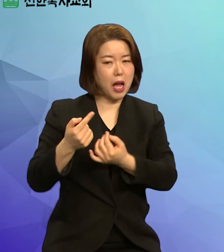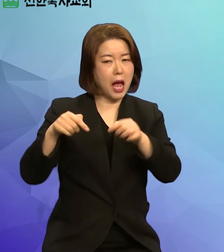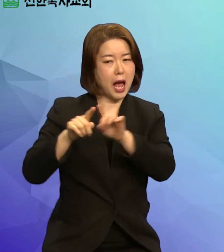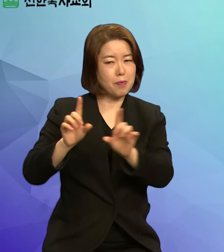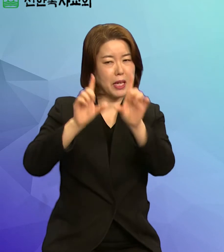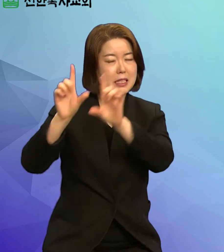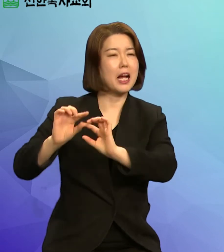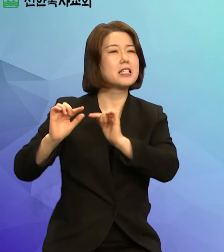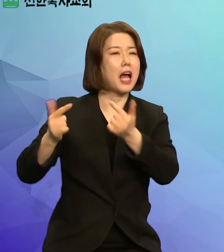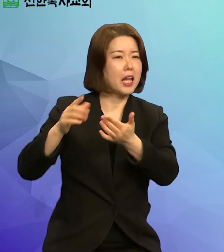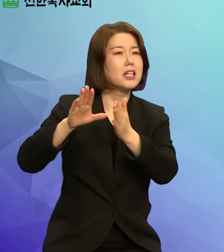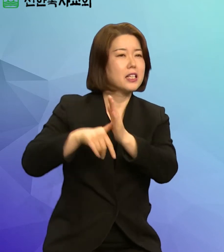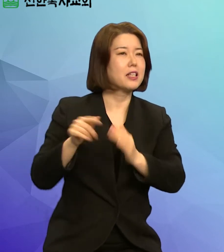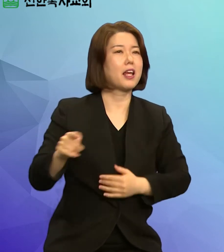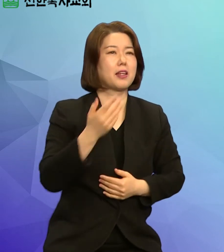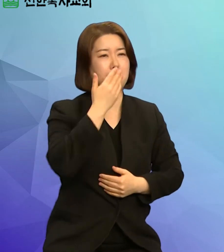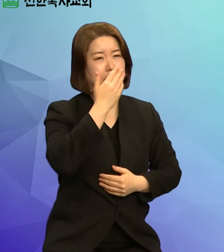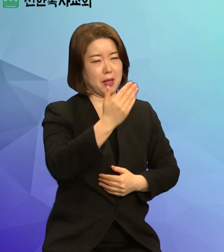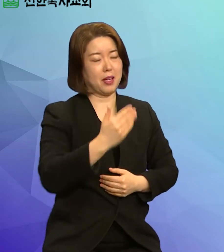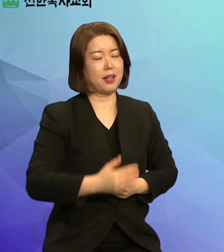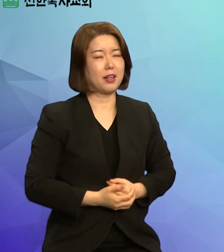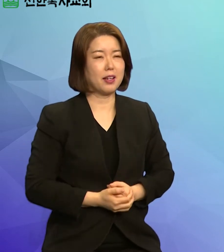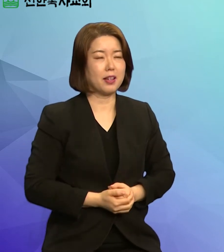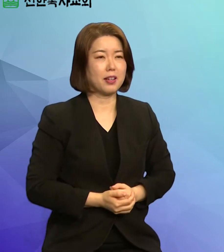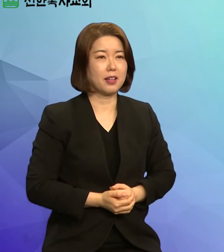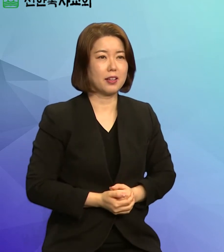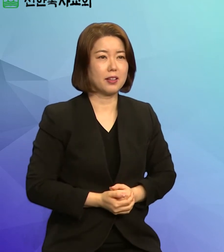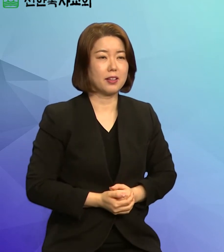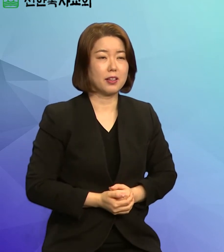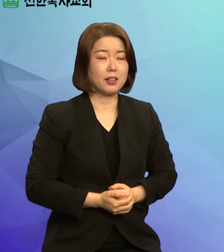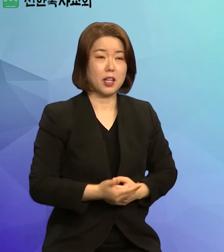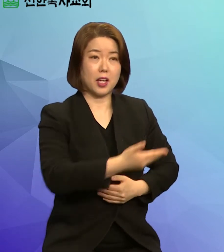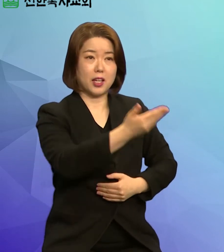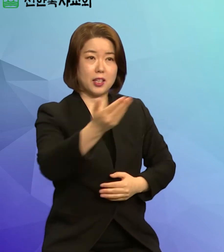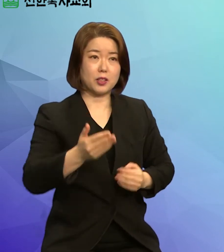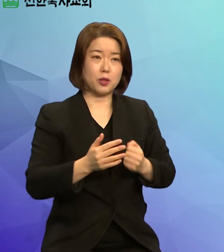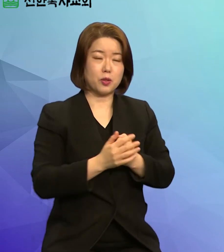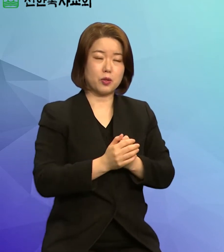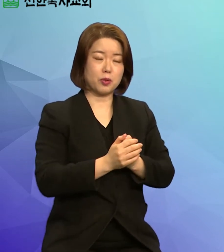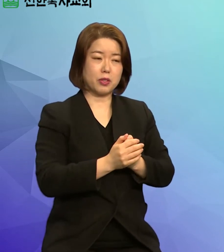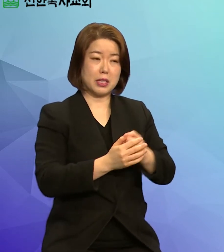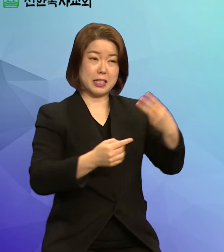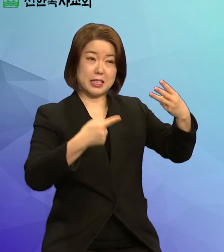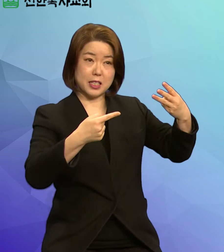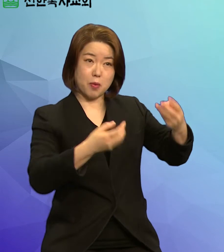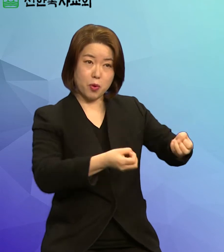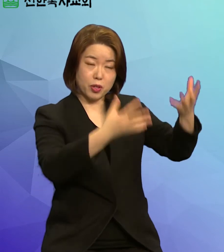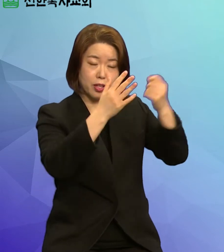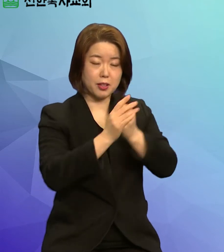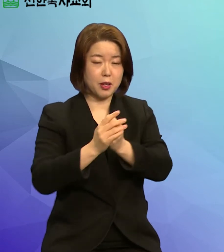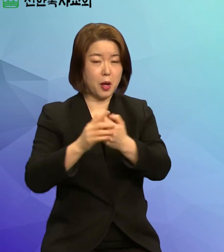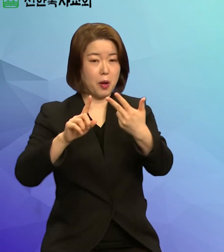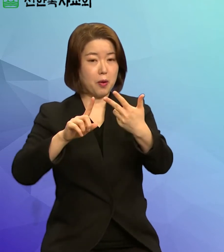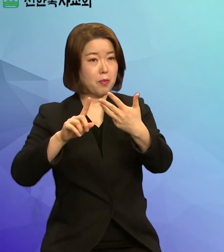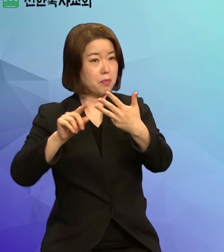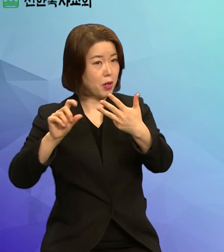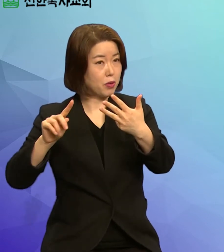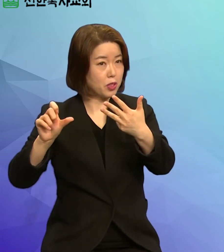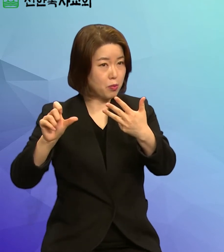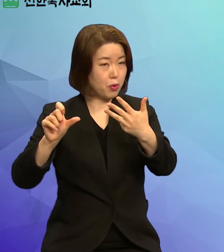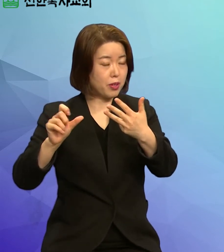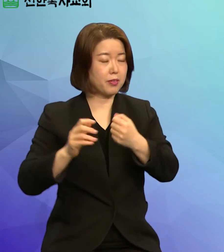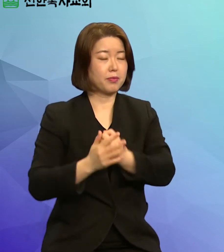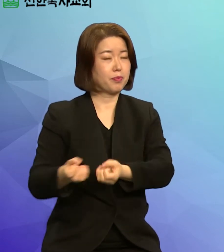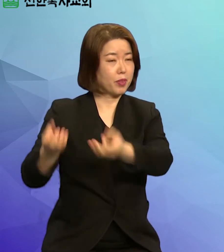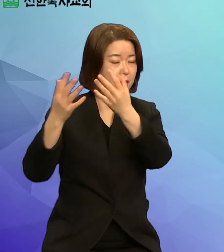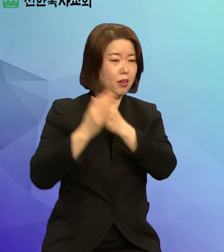않는 경우에 그렇게 되겠지요. 여러분, 3.1절이나 광복절,